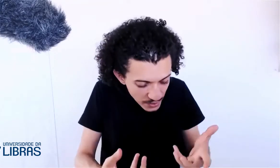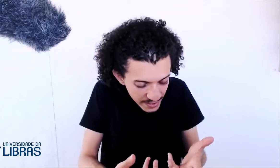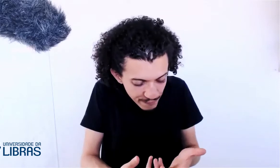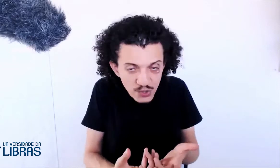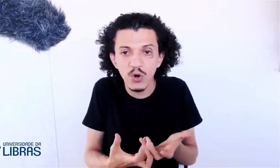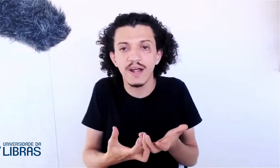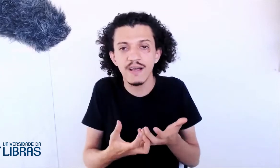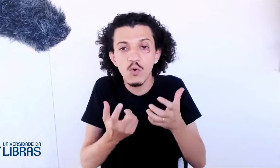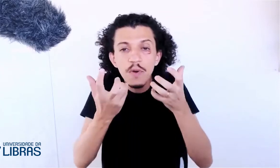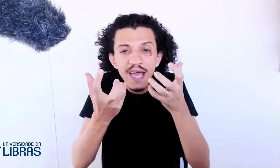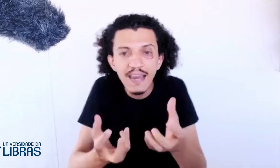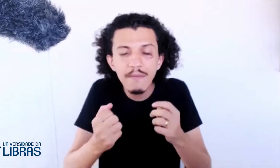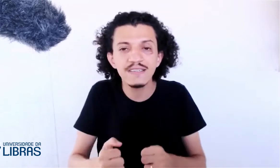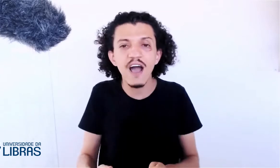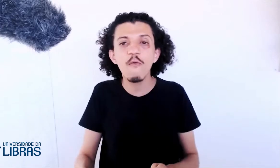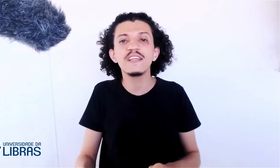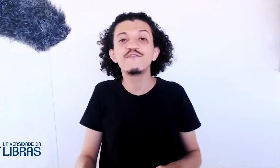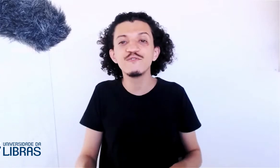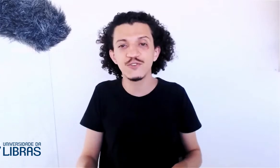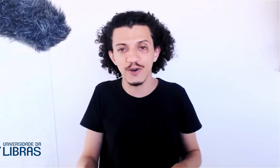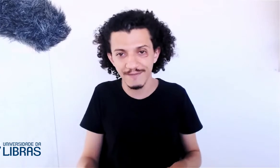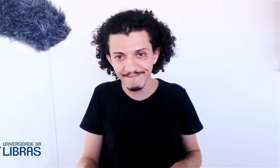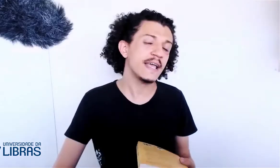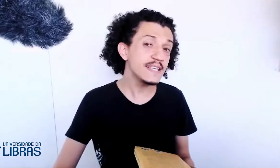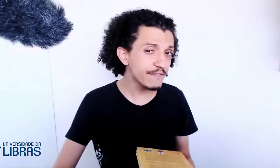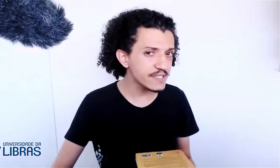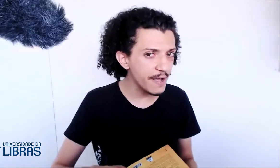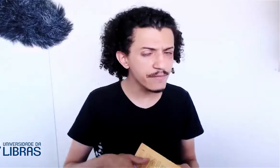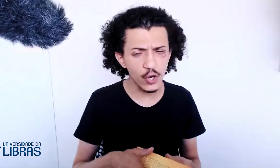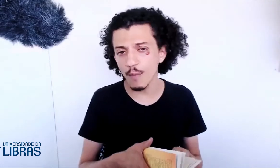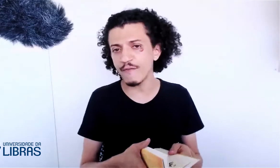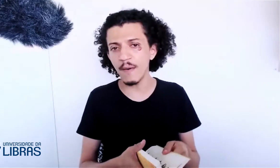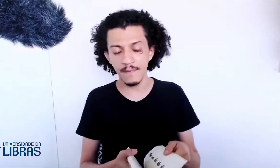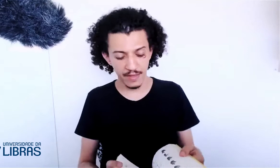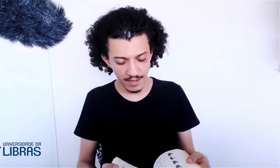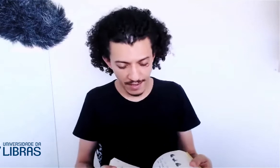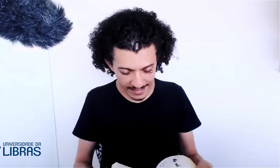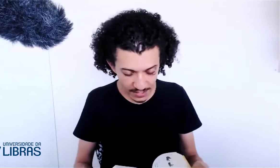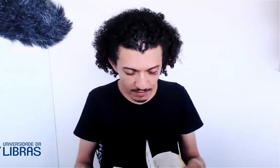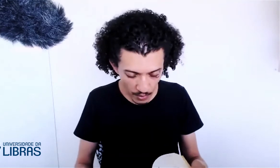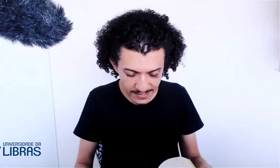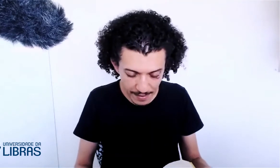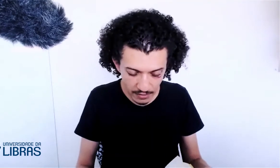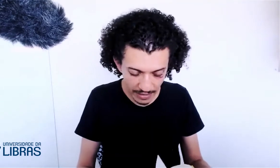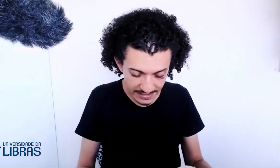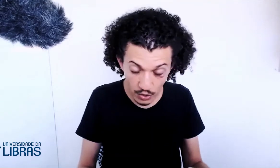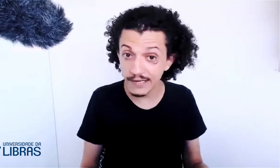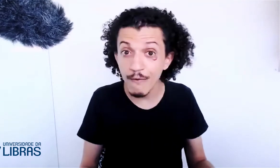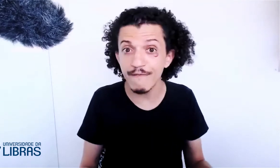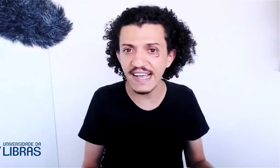aqui funciona? Como que a Libras realmente funciona? E se você, de alguma forma, esse conhecimento e essa nossa conversa